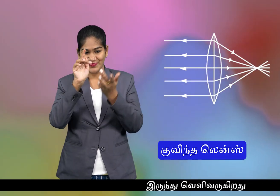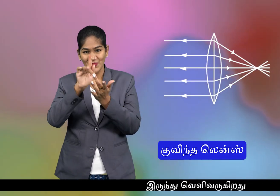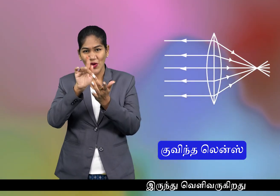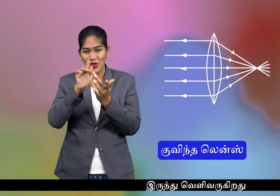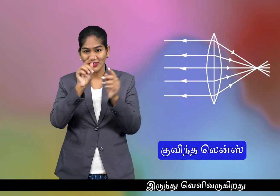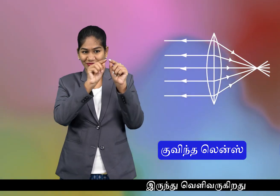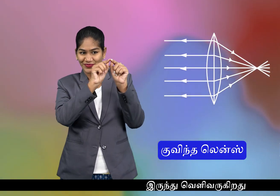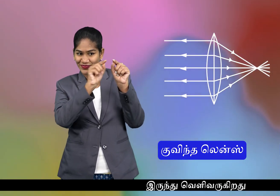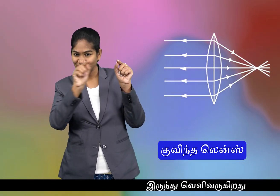வெளிவருகிறது.